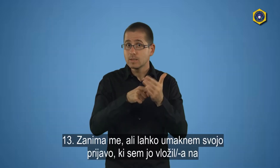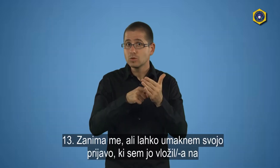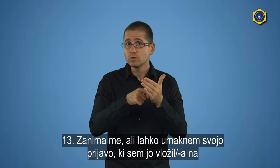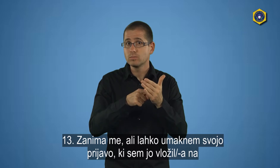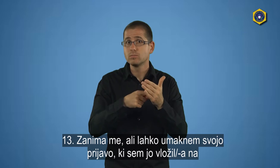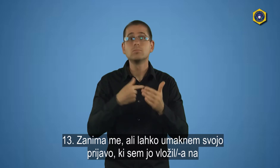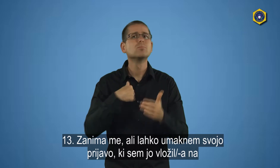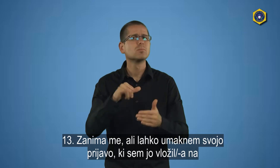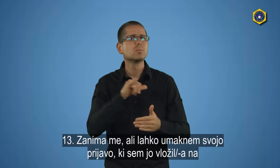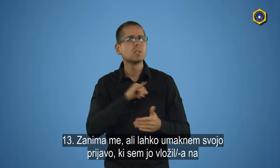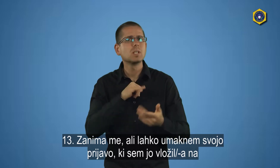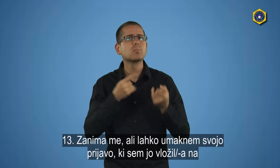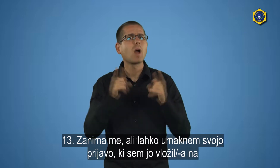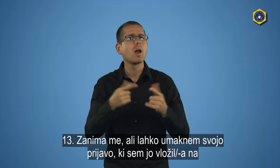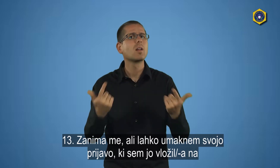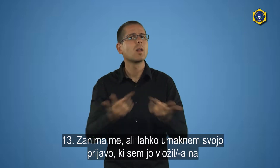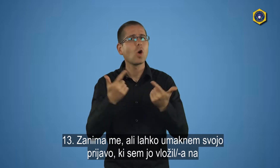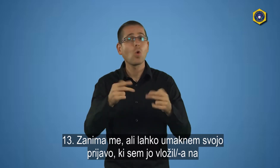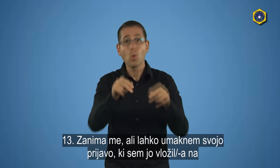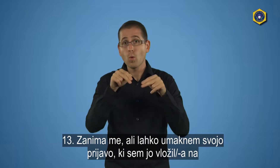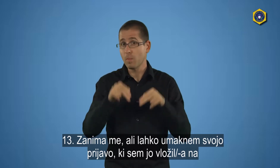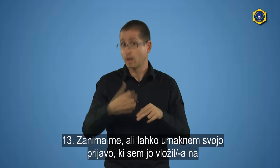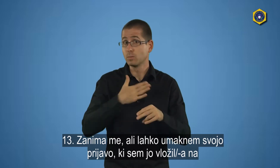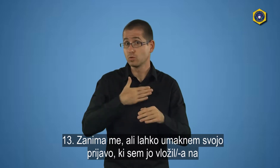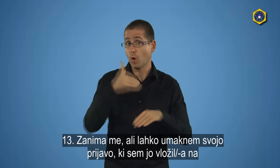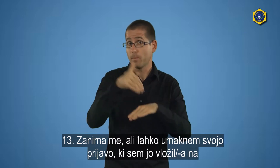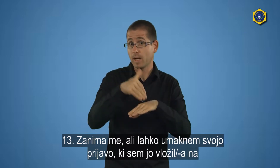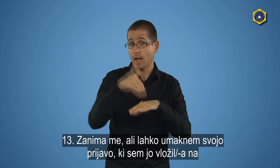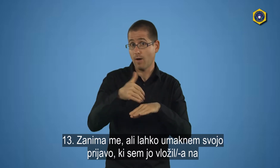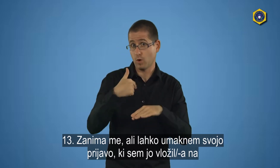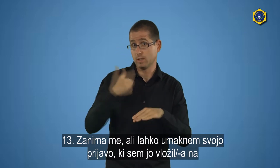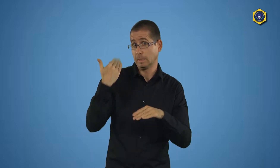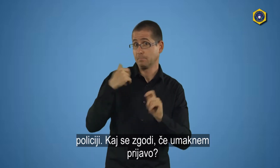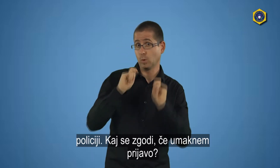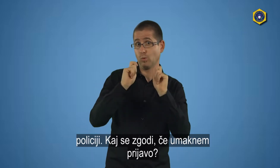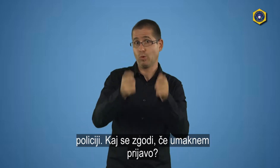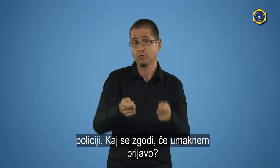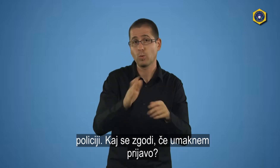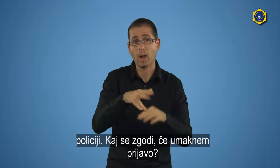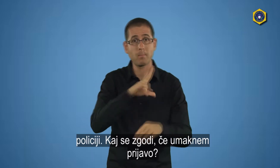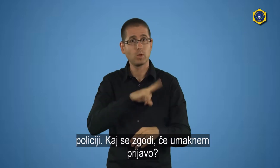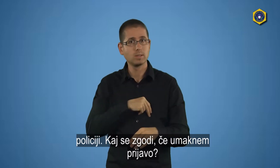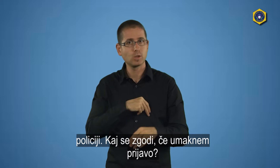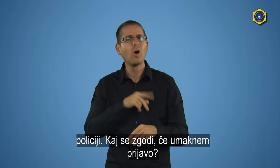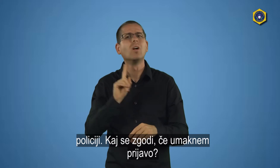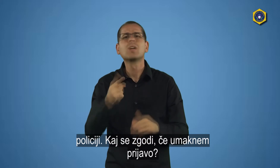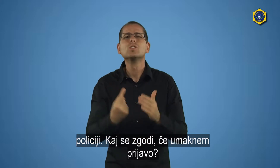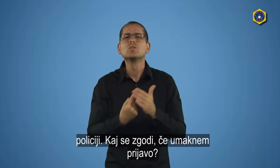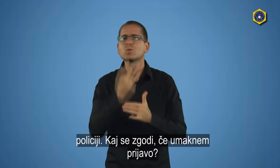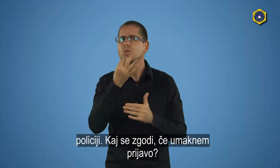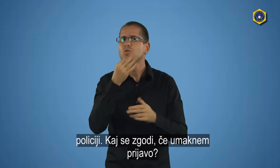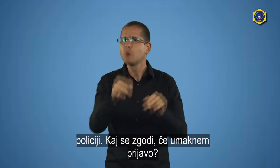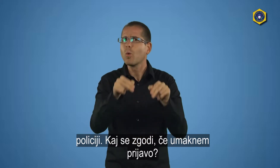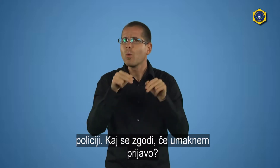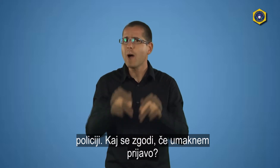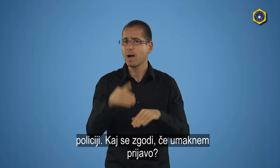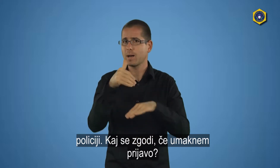13. Zanima me, ali lahko umaknem svojo prijavo, ki sem jo vložil oziroma vložila na policiji. Kaj se zgodi,